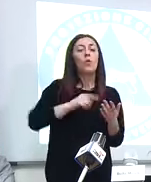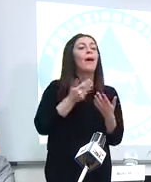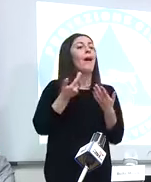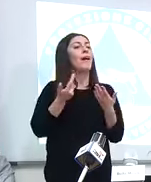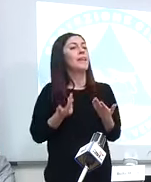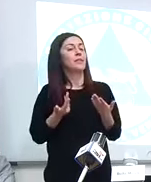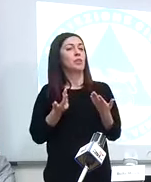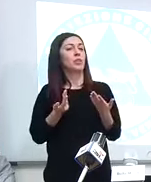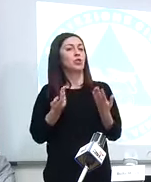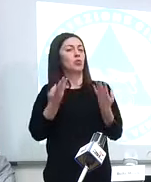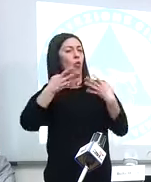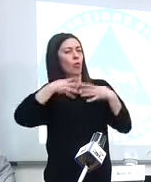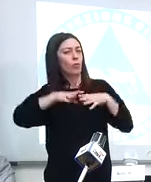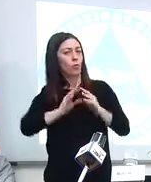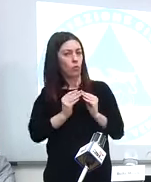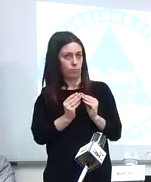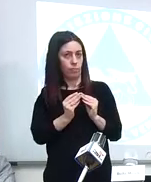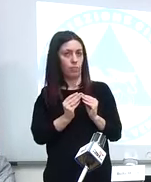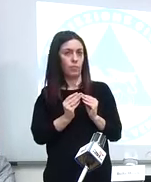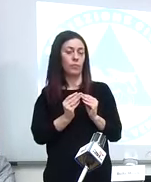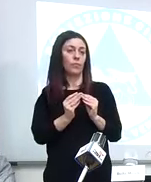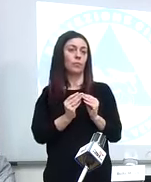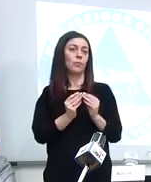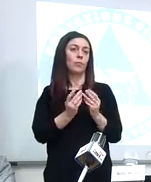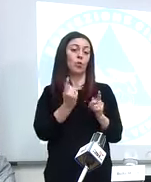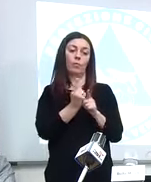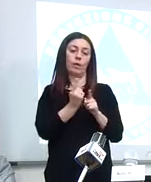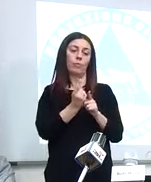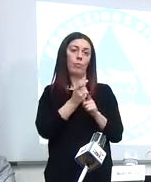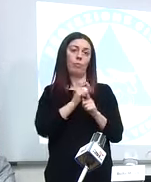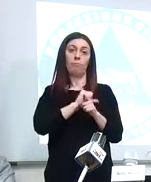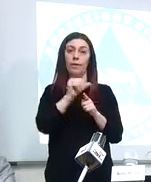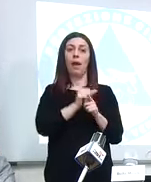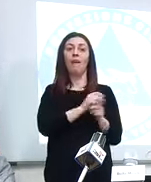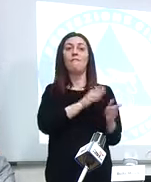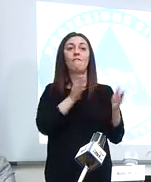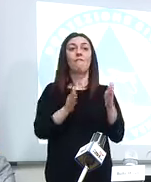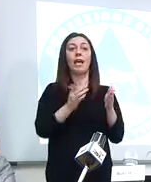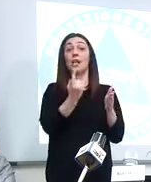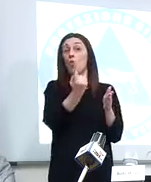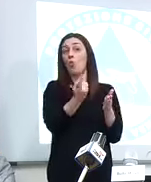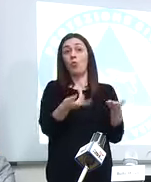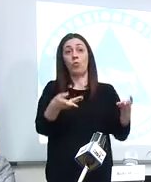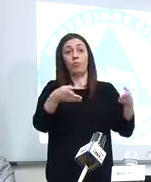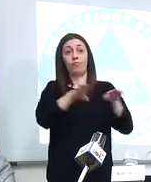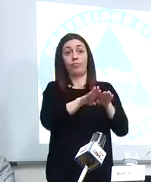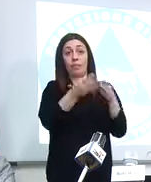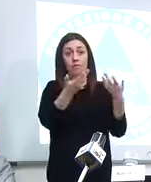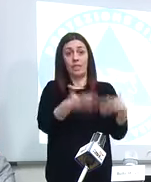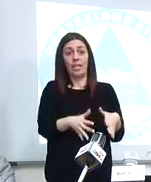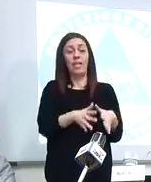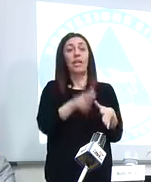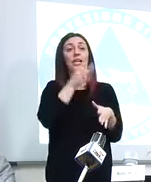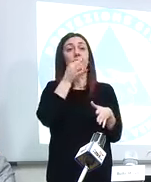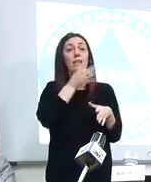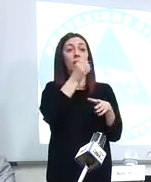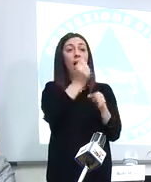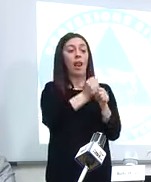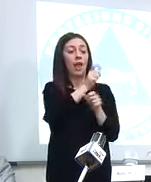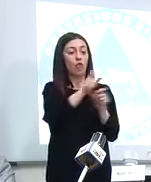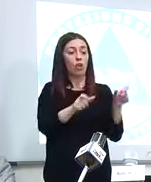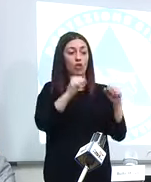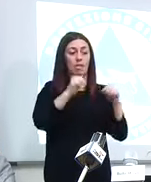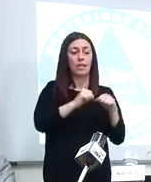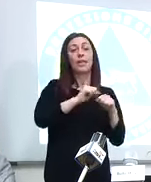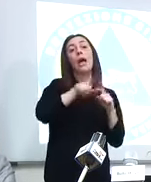ci stiamo organizzando? È chiaro che dobbiamo chiudere la fase 1, che è quella degli operatori sanitari e delle strutture residenziali, ma nel